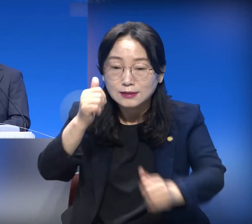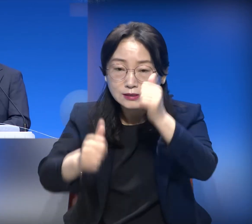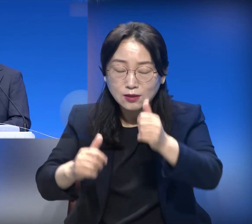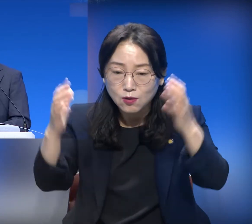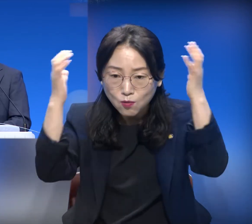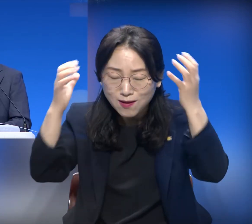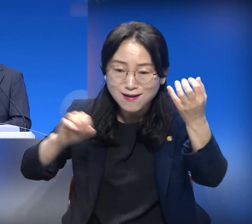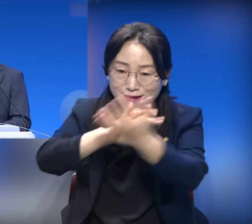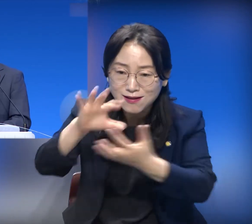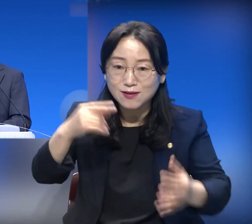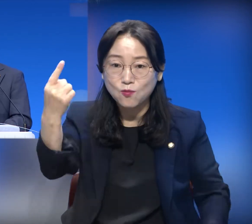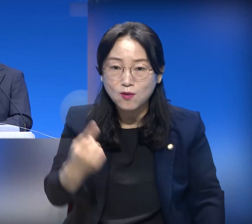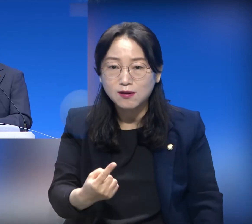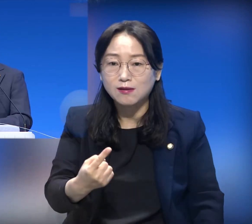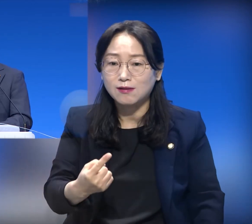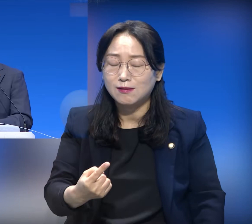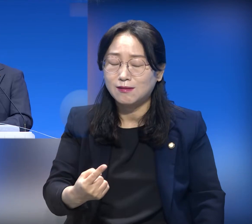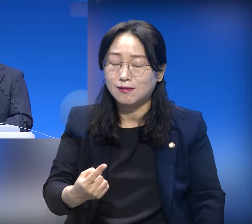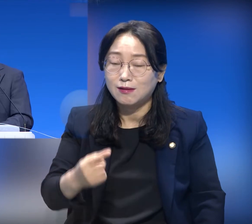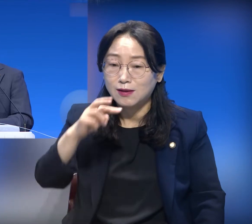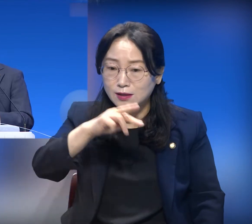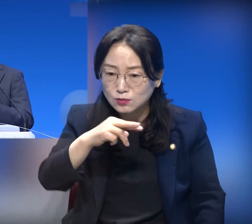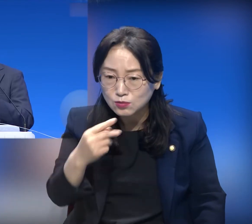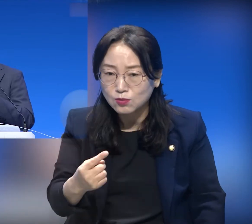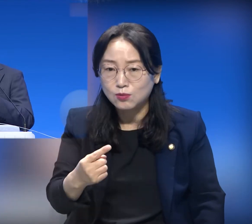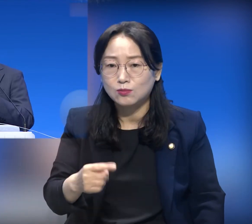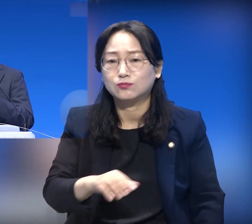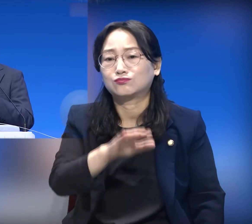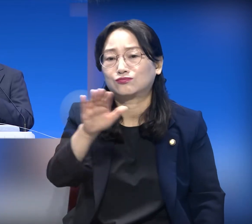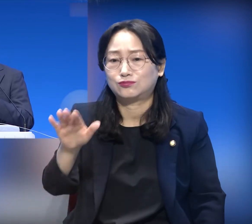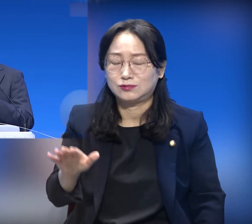환난이 다가와도 우리에게